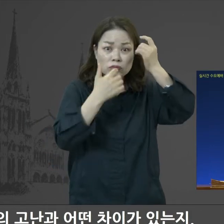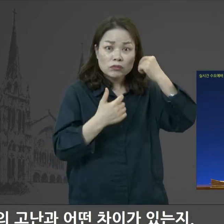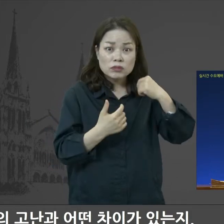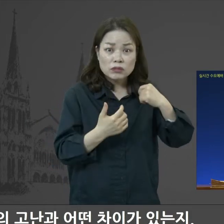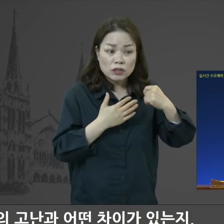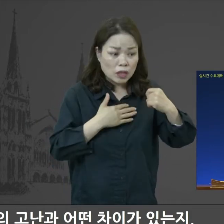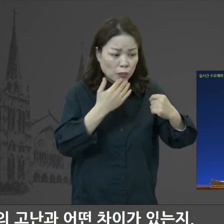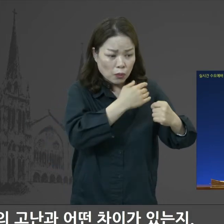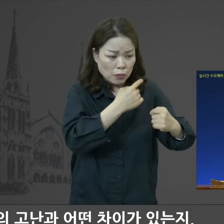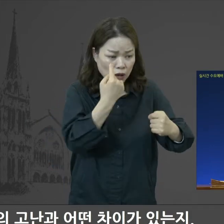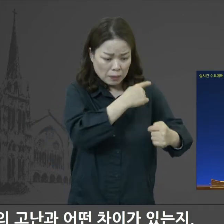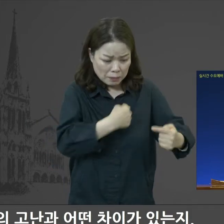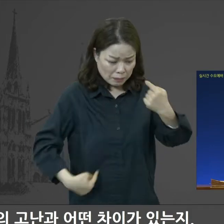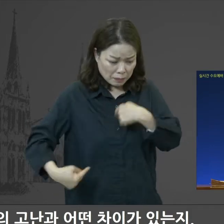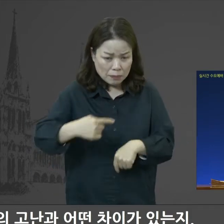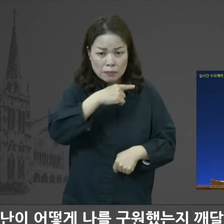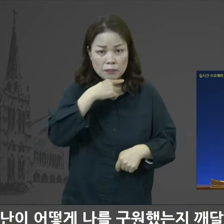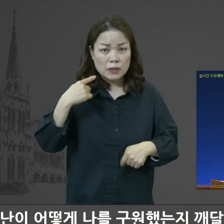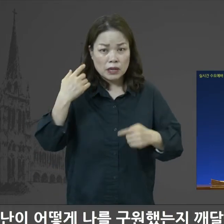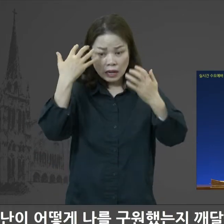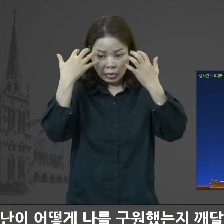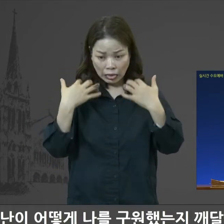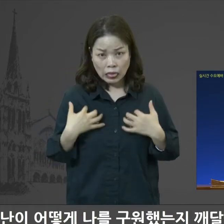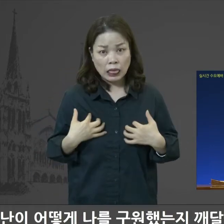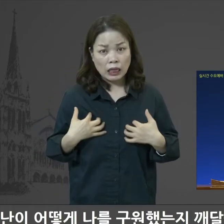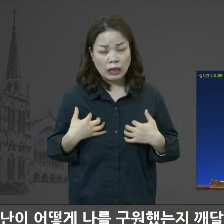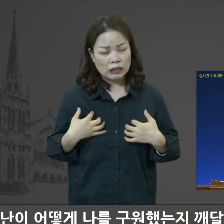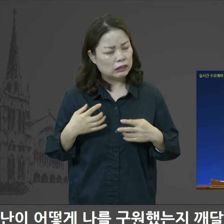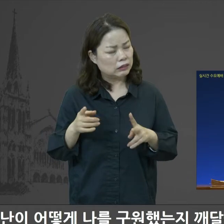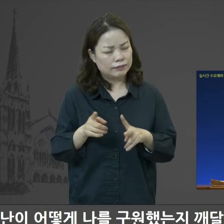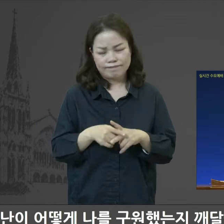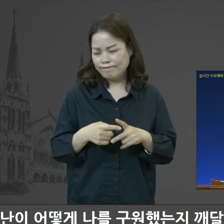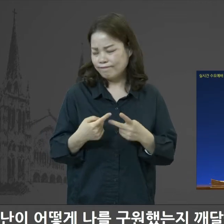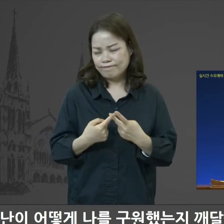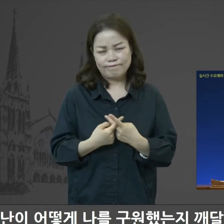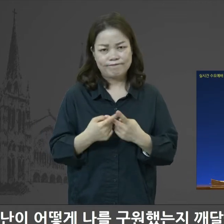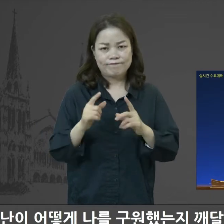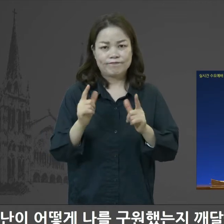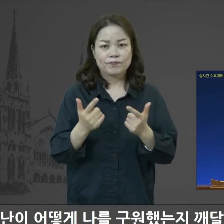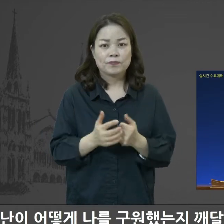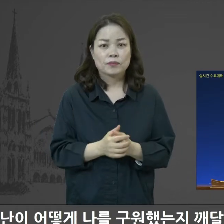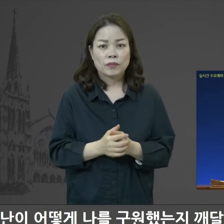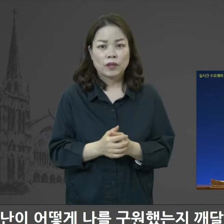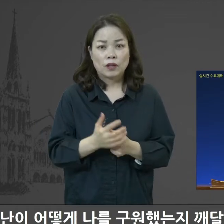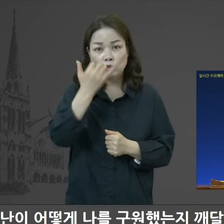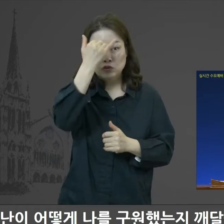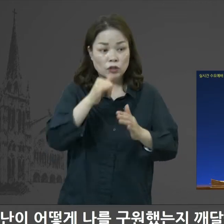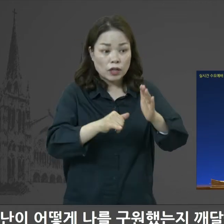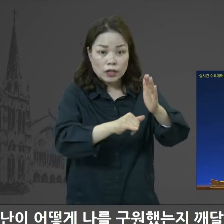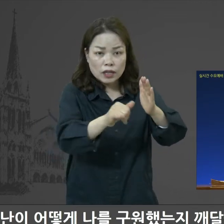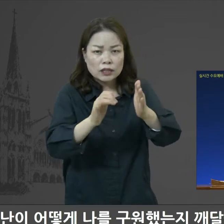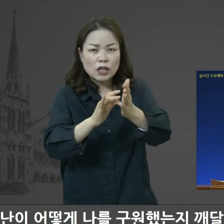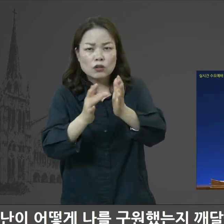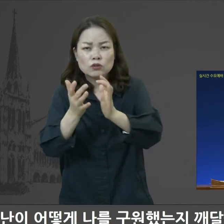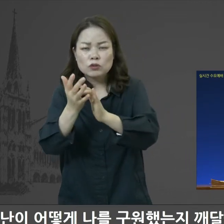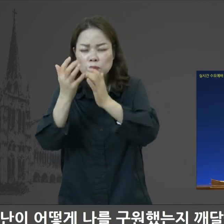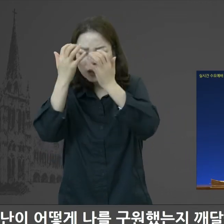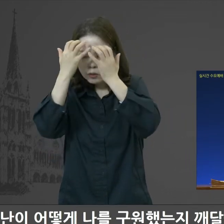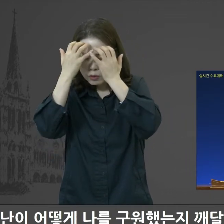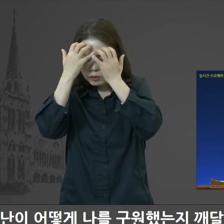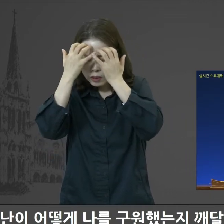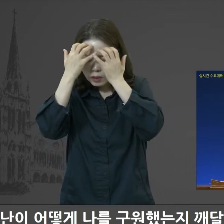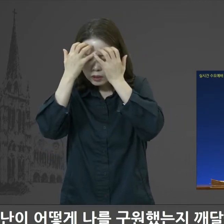내 몸에 피를 낸다고 해서 이해되는 것이 아니죠. 우리 중현의 가족들이 예수님의 순환과